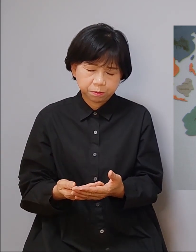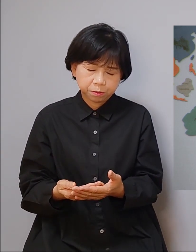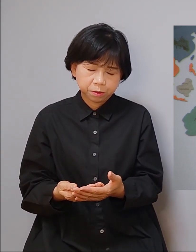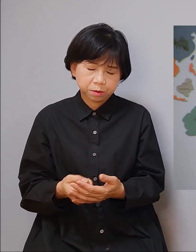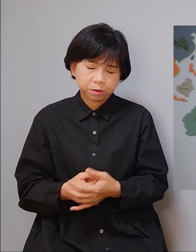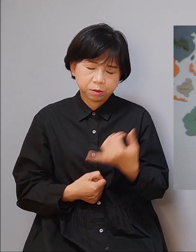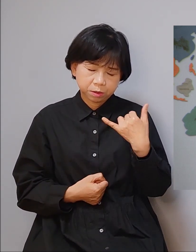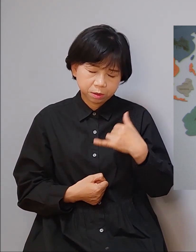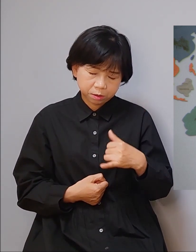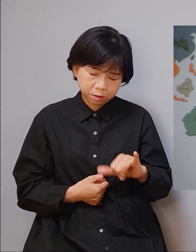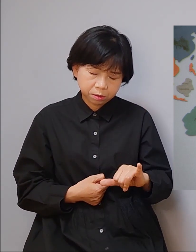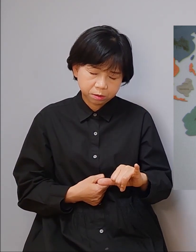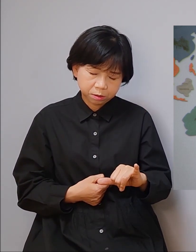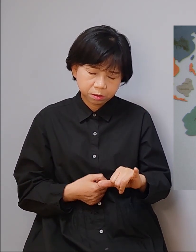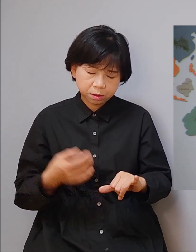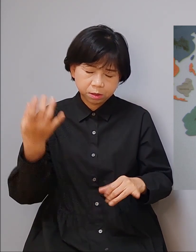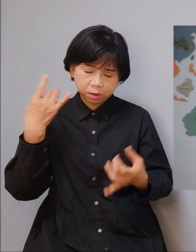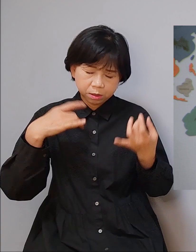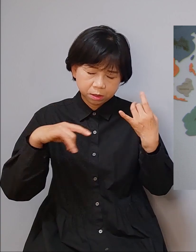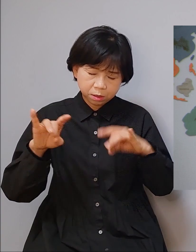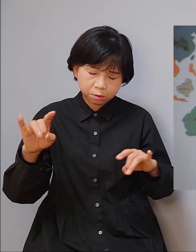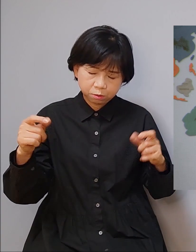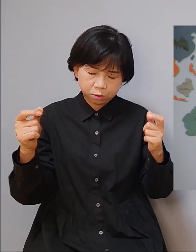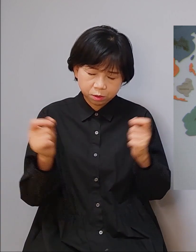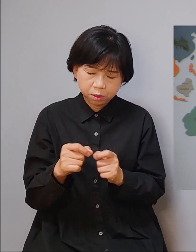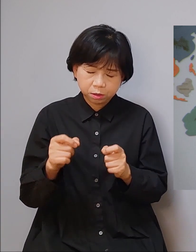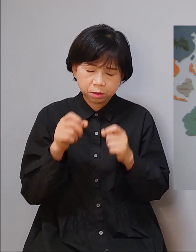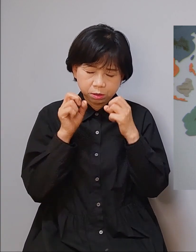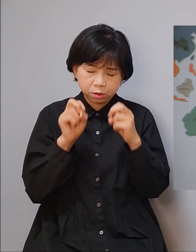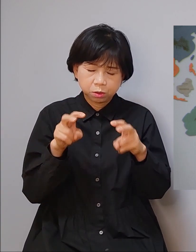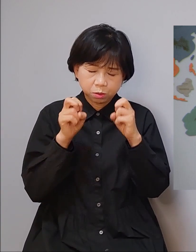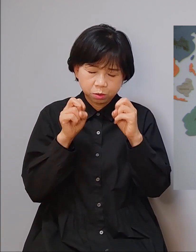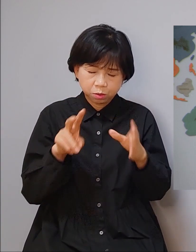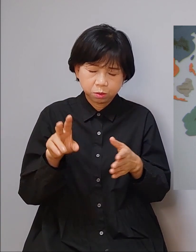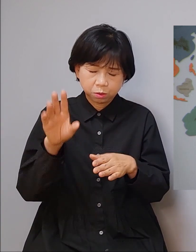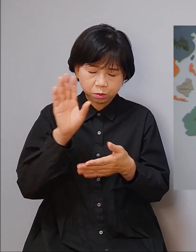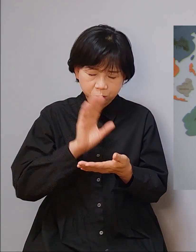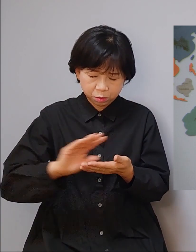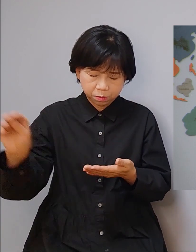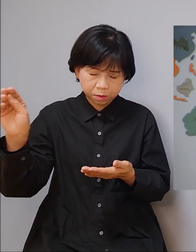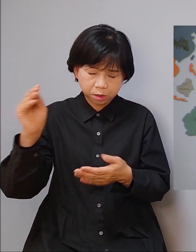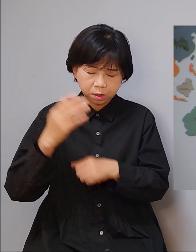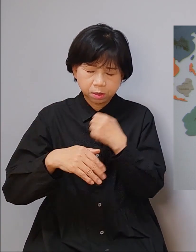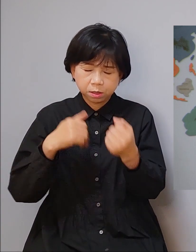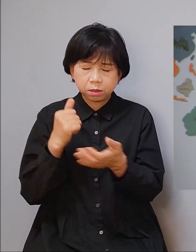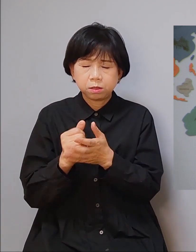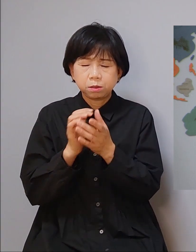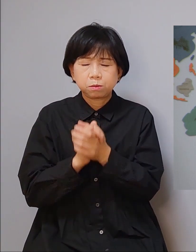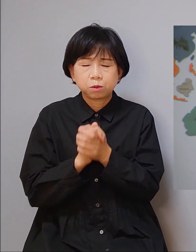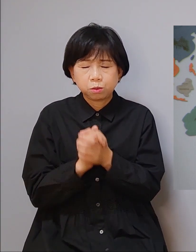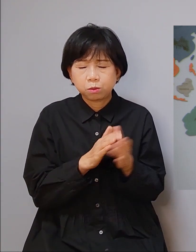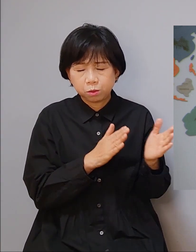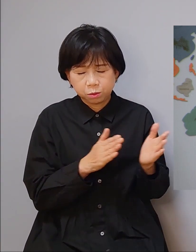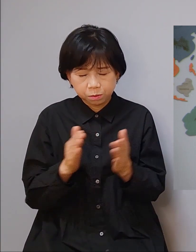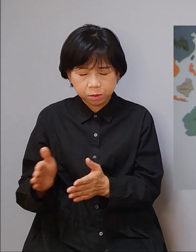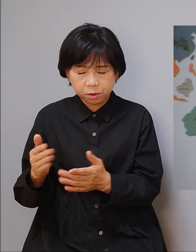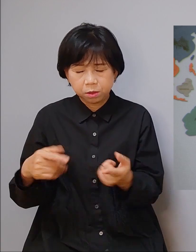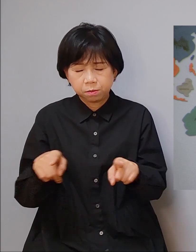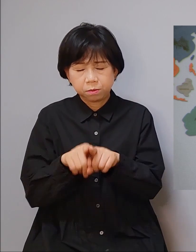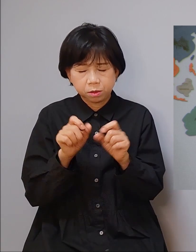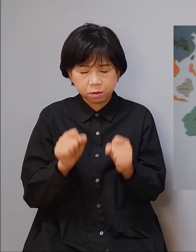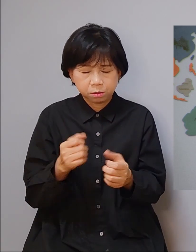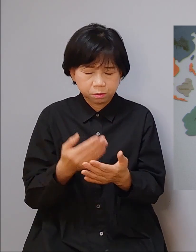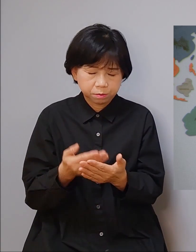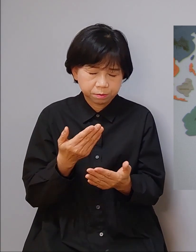다음 세대에서 태국 단기 선교를 출발하려고 합니다. 하나님, 저희들이 기도로 준비하고자 하오니